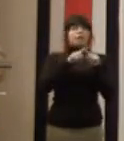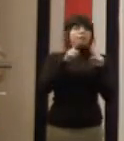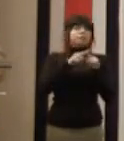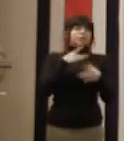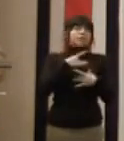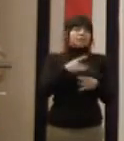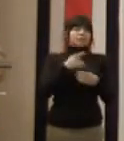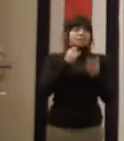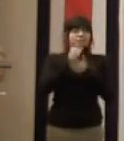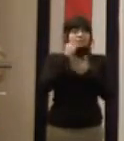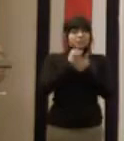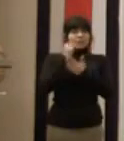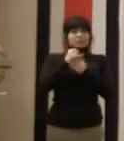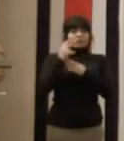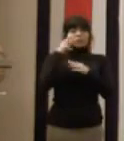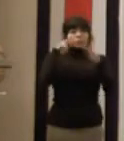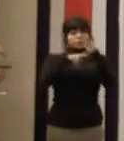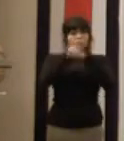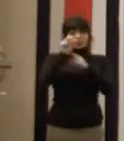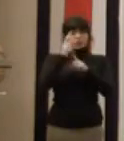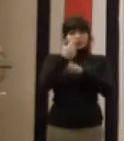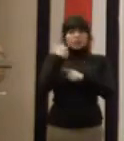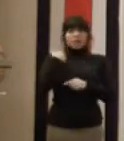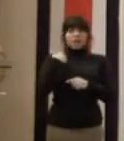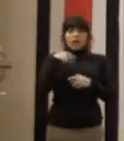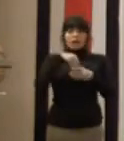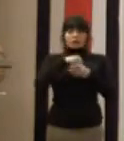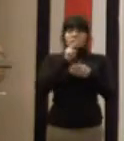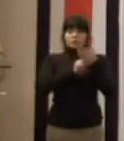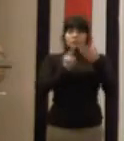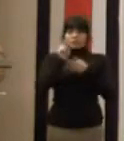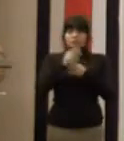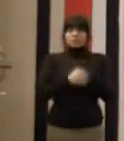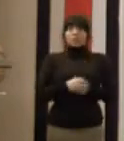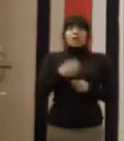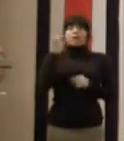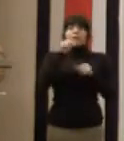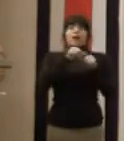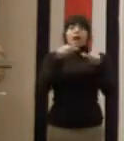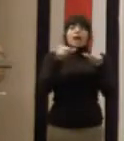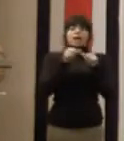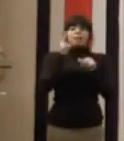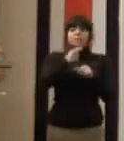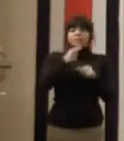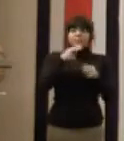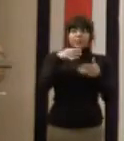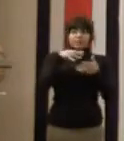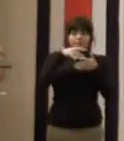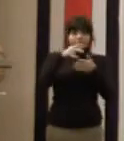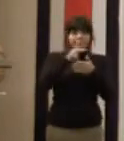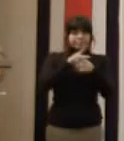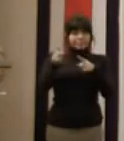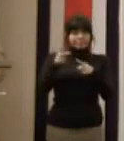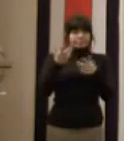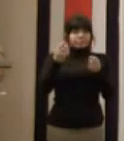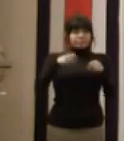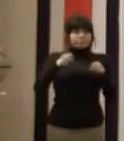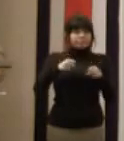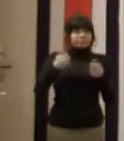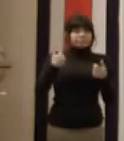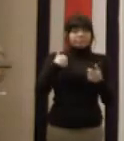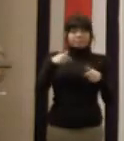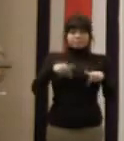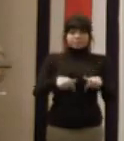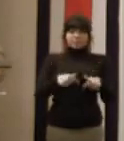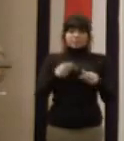de investigación y de proyección social que tienen nuestras universidades, en el campo de la misma formación de los profesionales que podrían tener